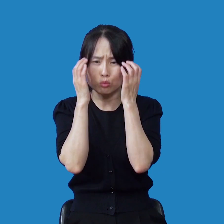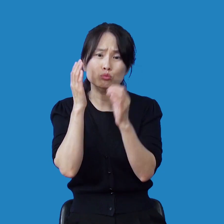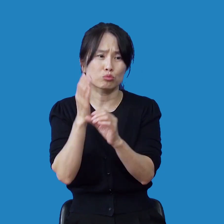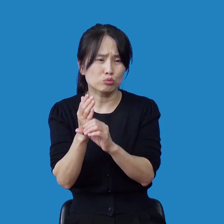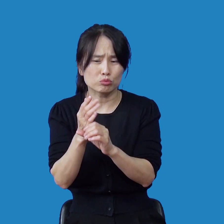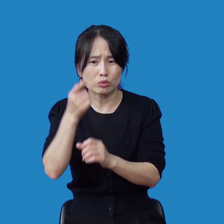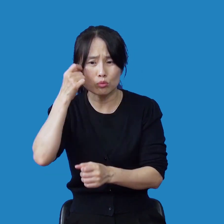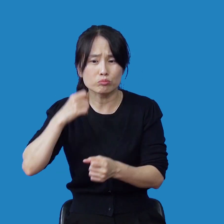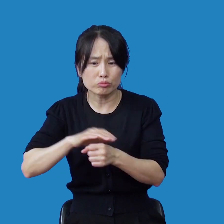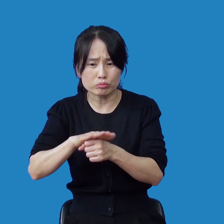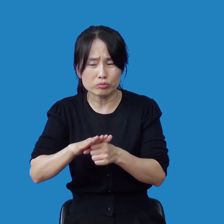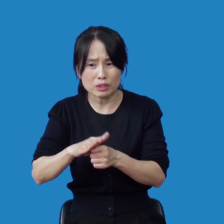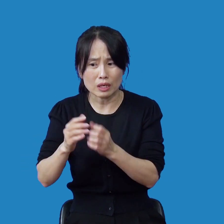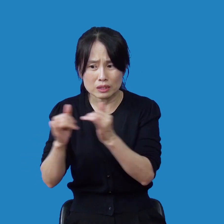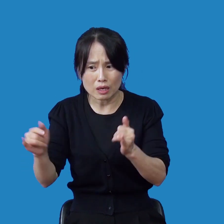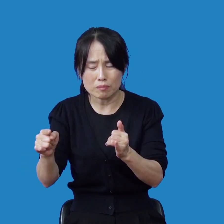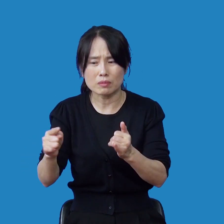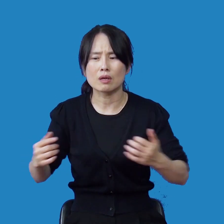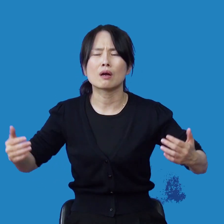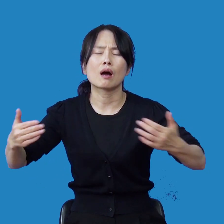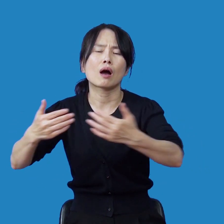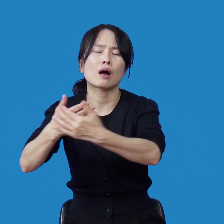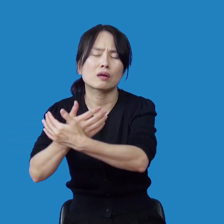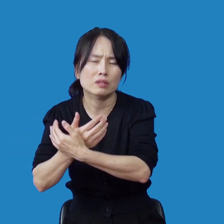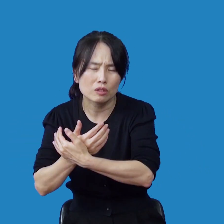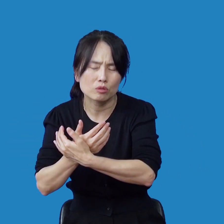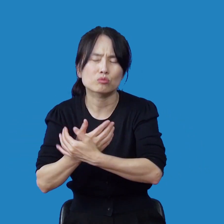불쌍한 영혼을 안아주는 것입니다.